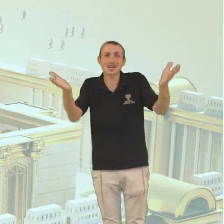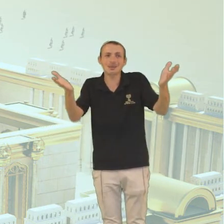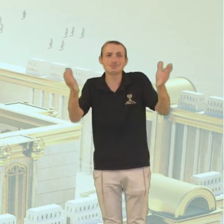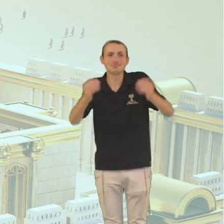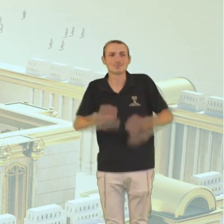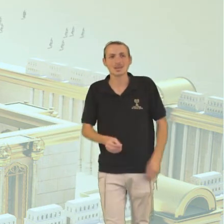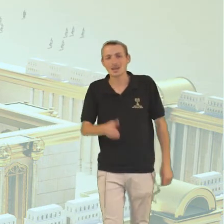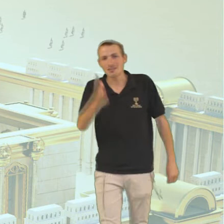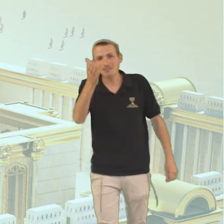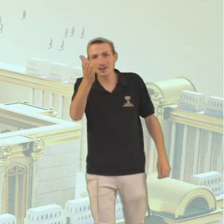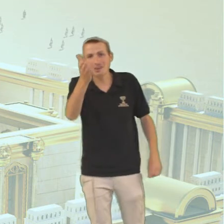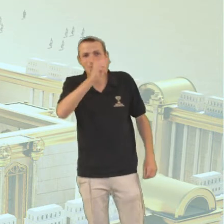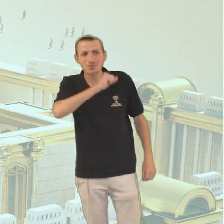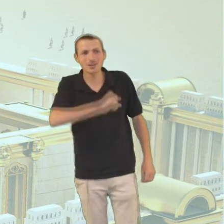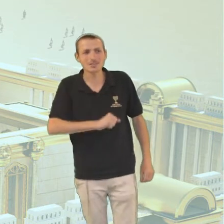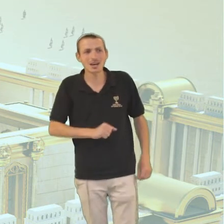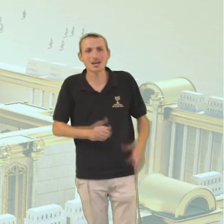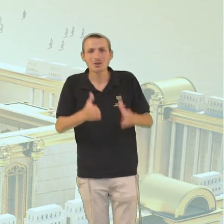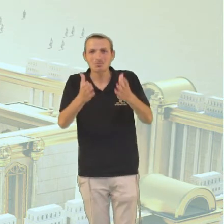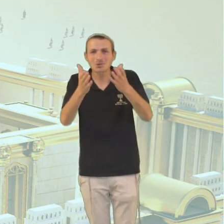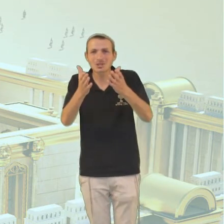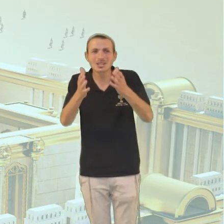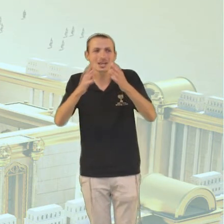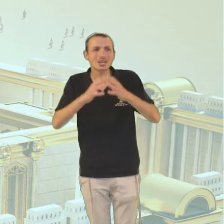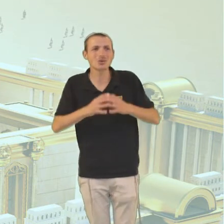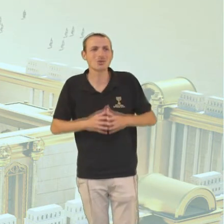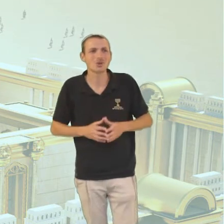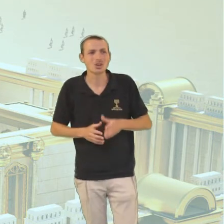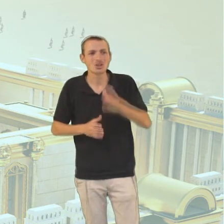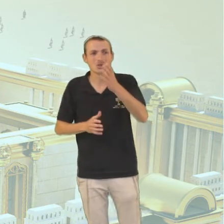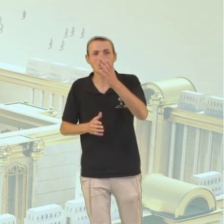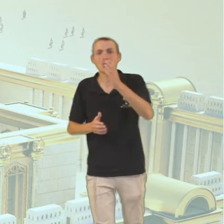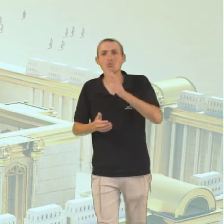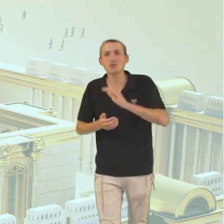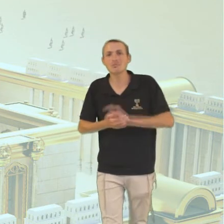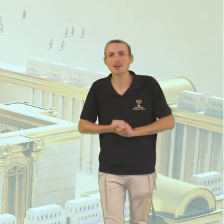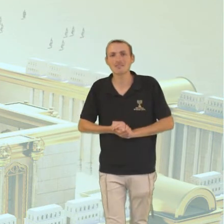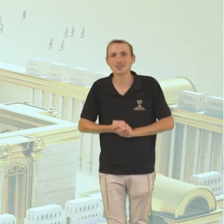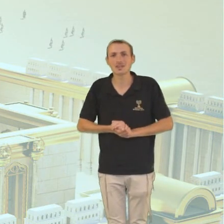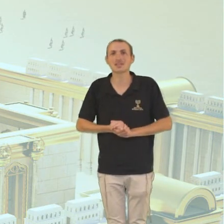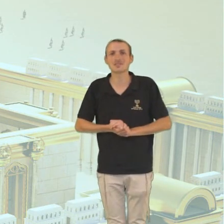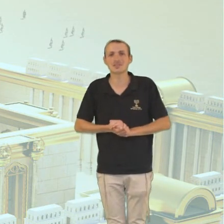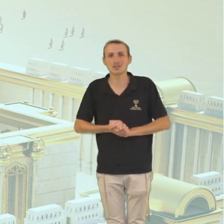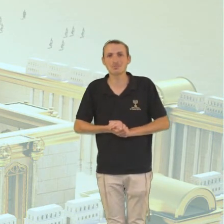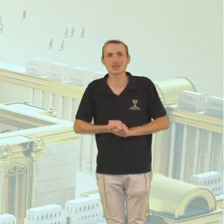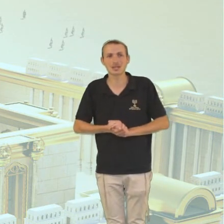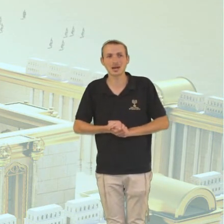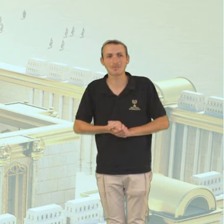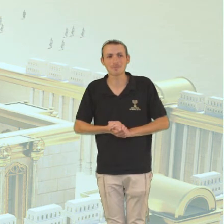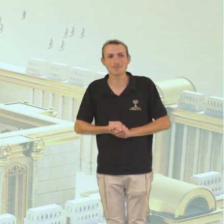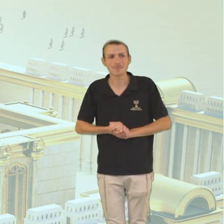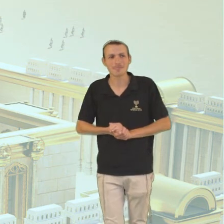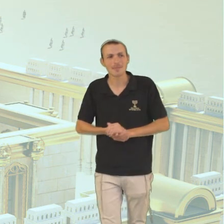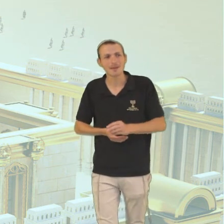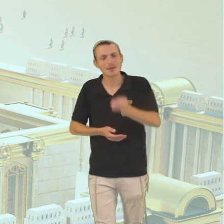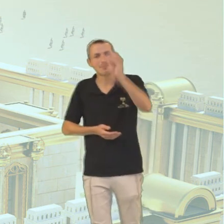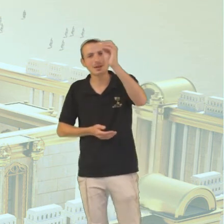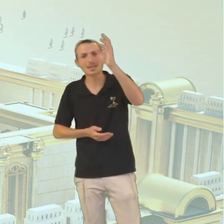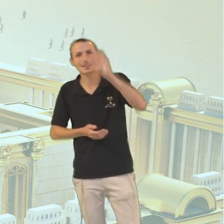שניים. ואף הוא עשה מוכנין הכיור, שלא היו מימיו נפסדים בלינה. בן